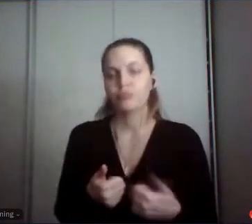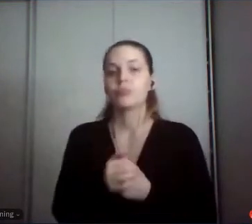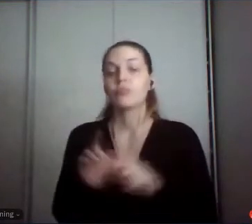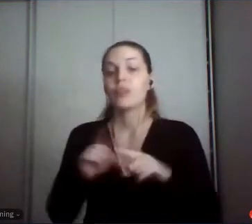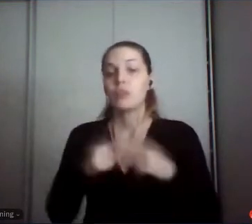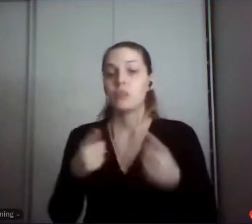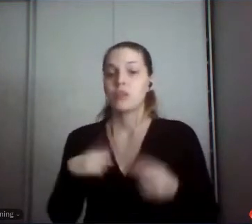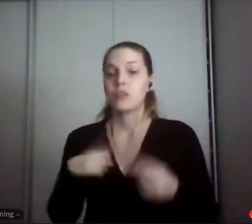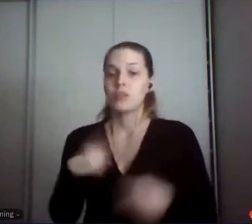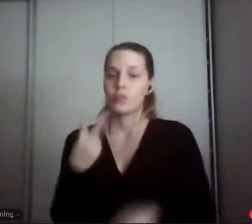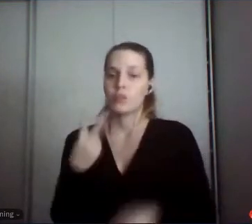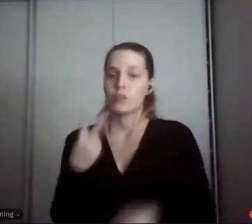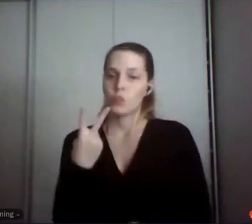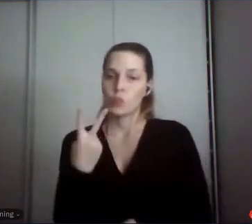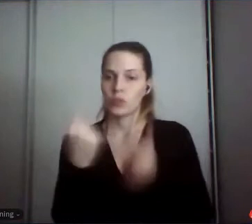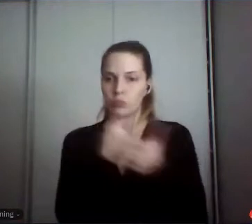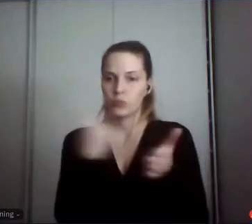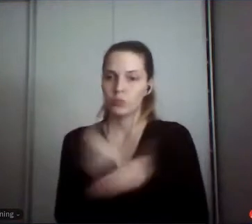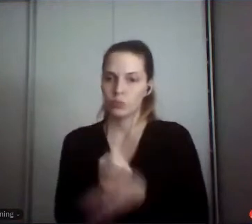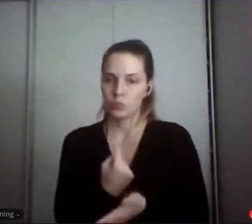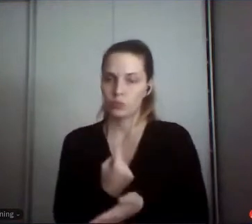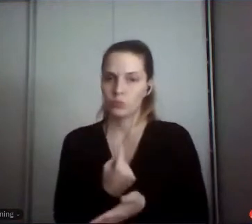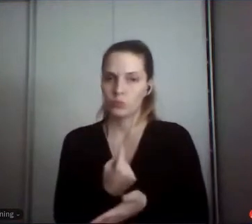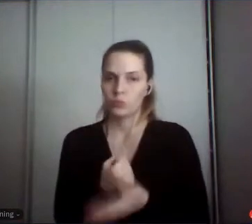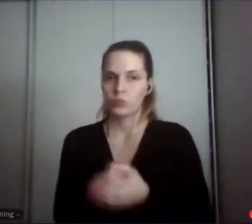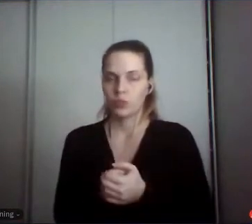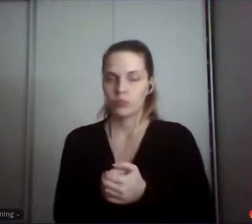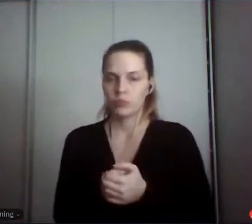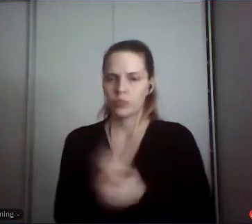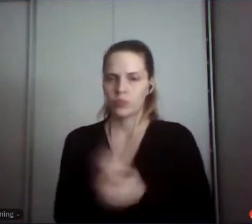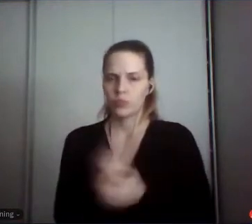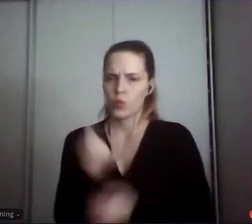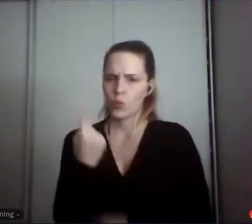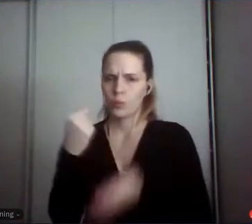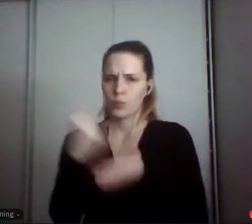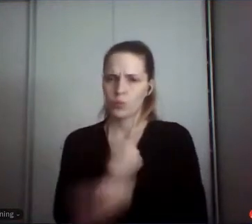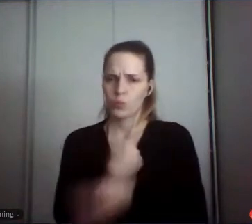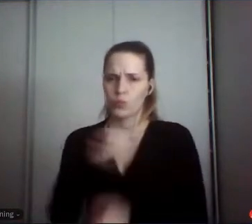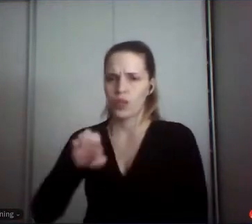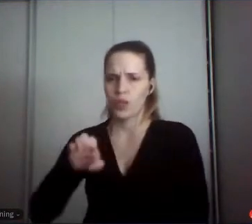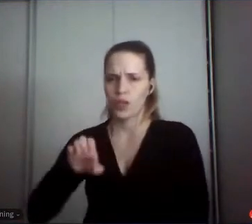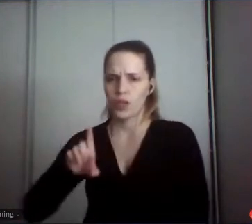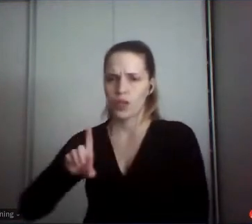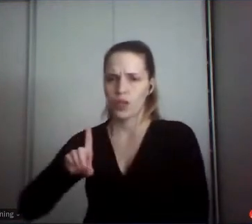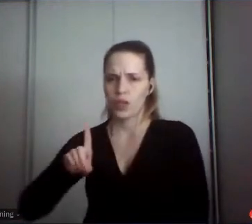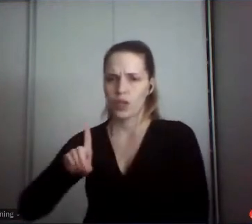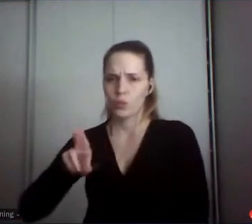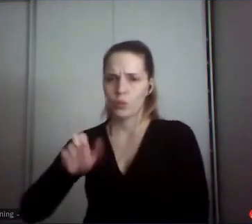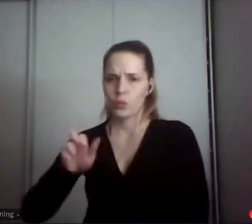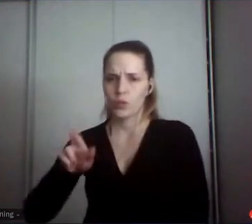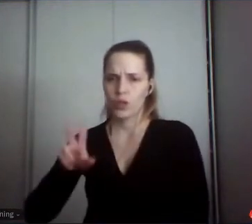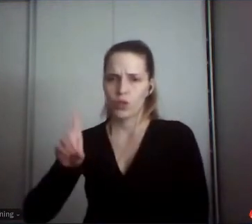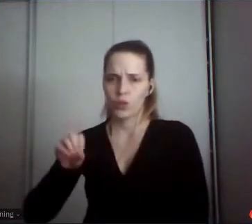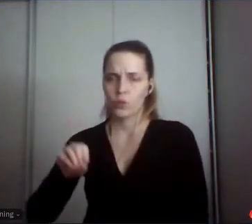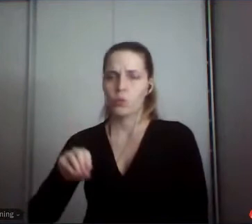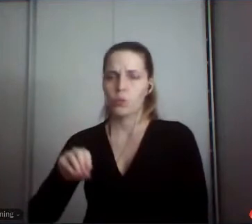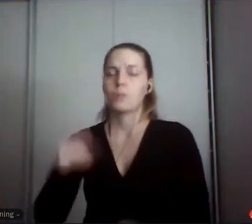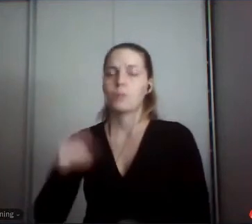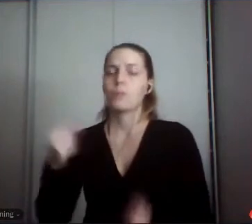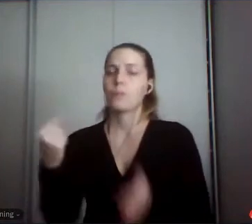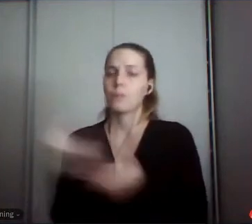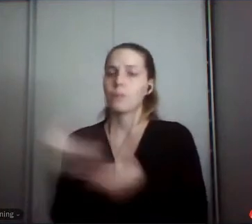aqui uma pergunta, na verdade, do Eduardo, que fala que a logística de EAD preocupa, que a carga horária